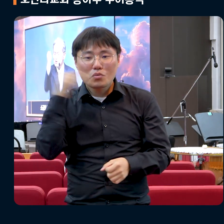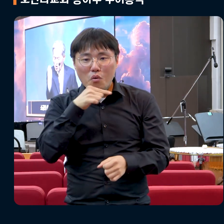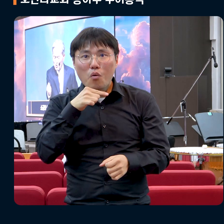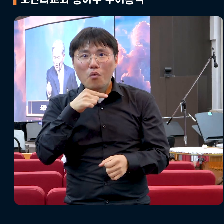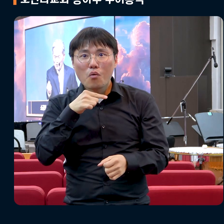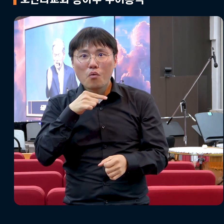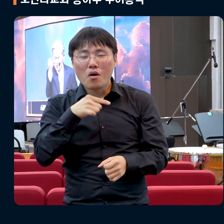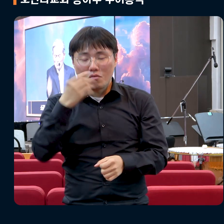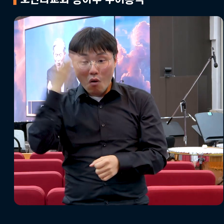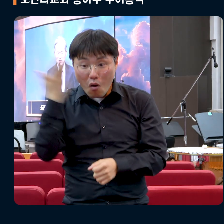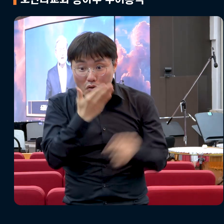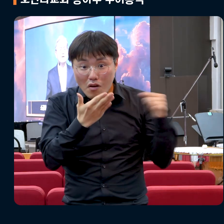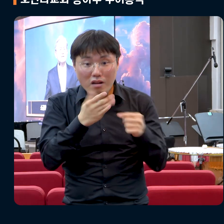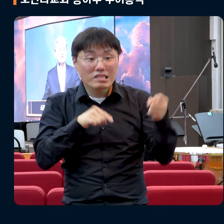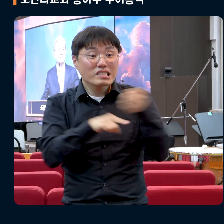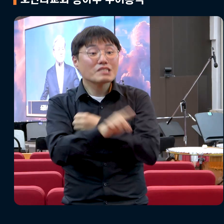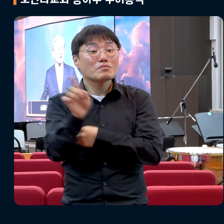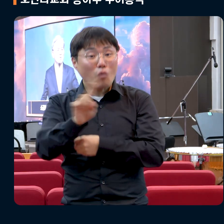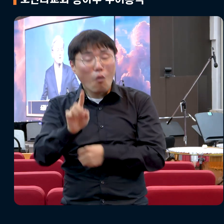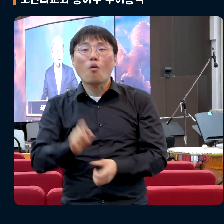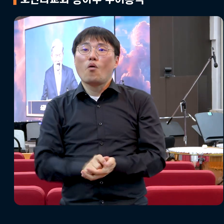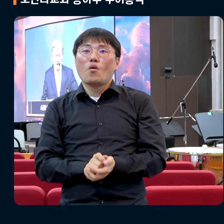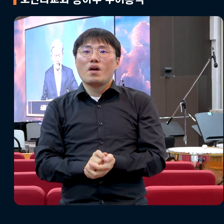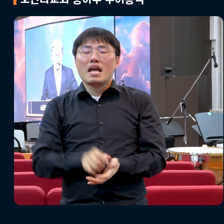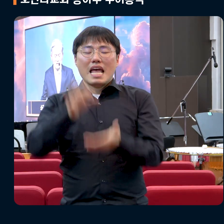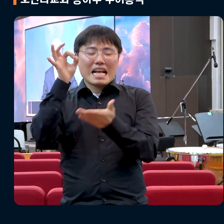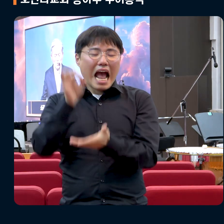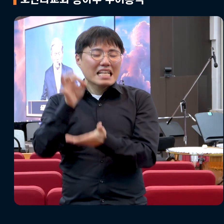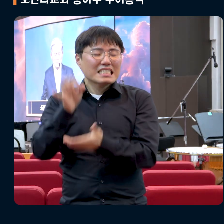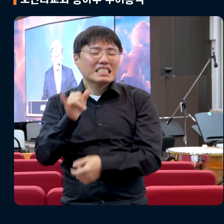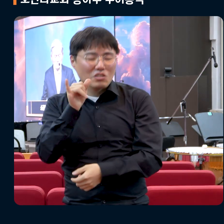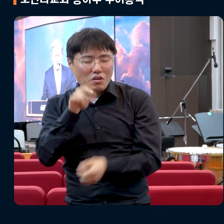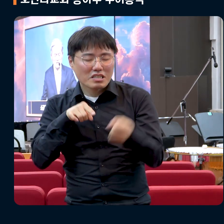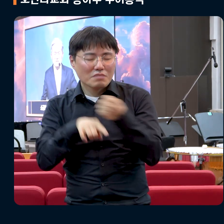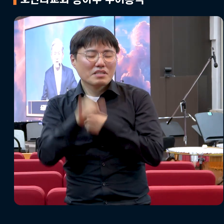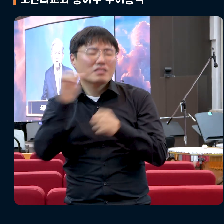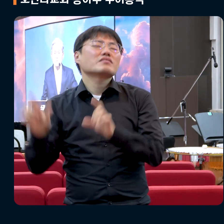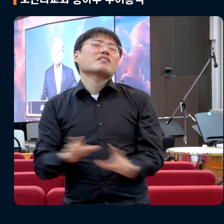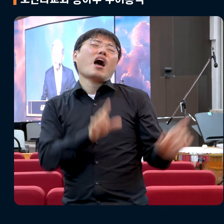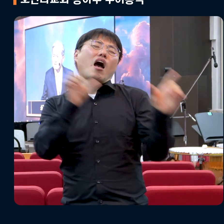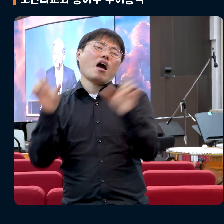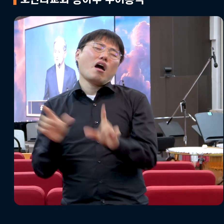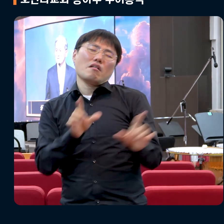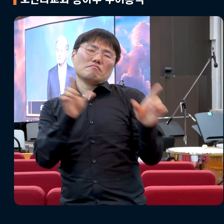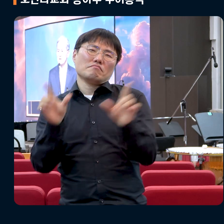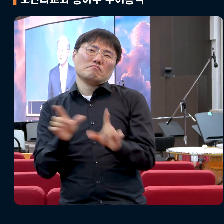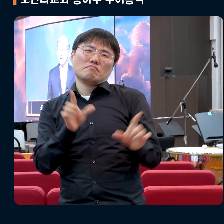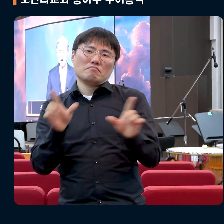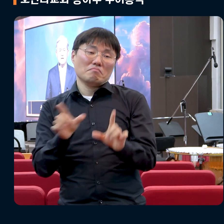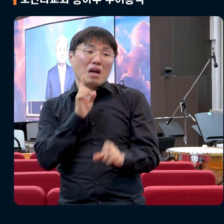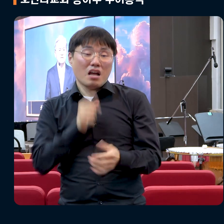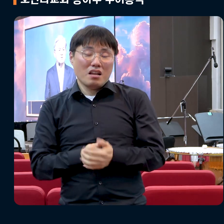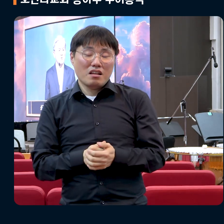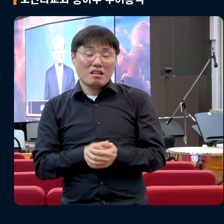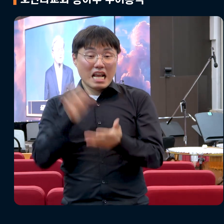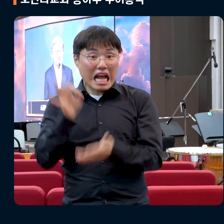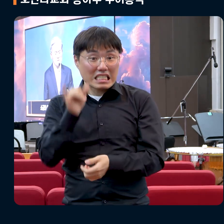소위 소금의 성결, 이건 뭐냐? 그건 바로 가치 있고 의미 있는 삶을 말하는 거예요.